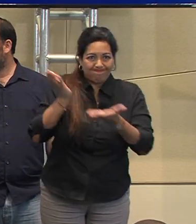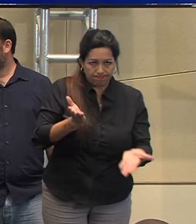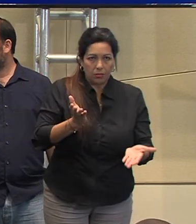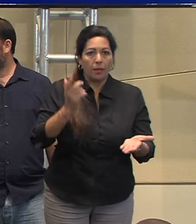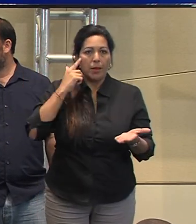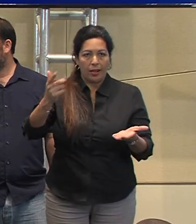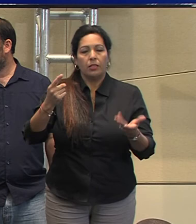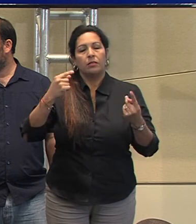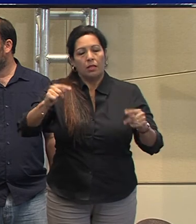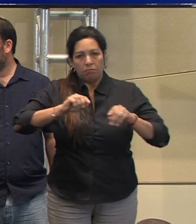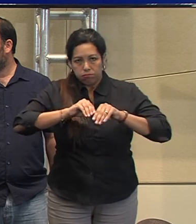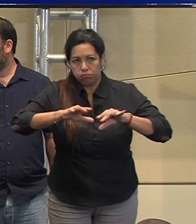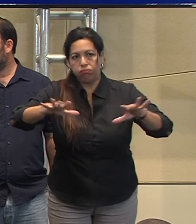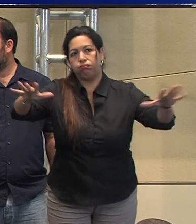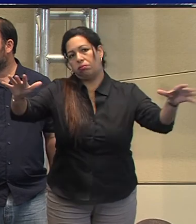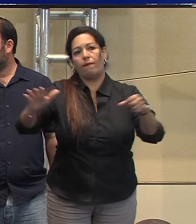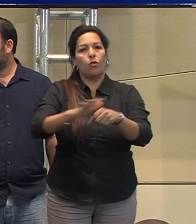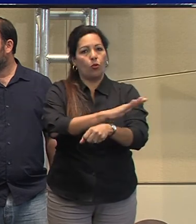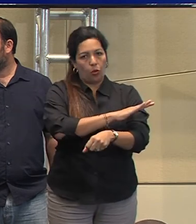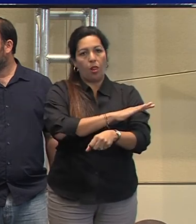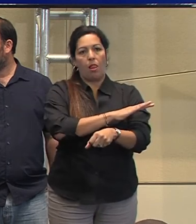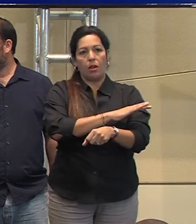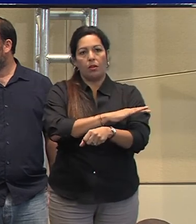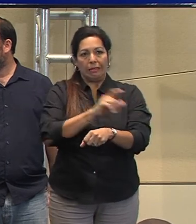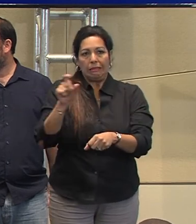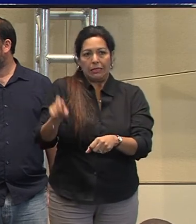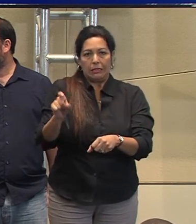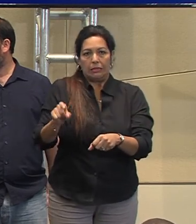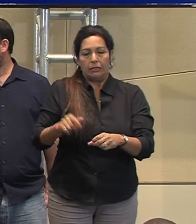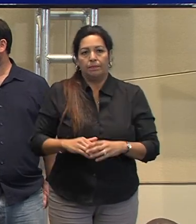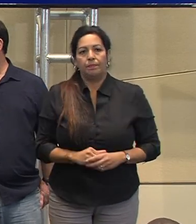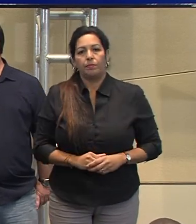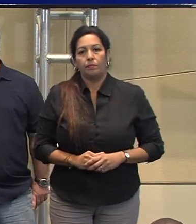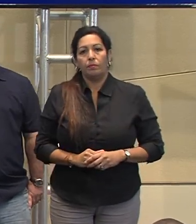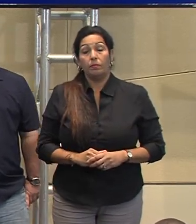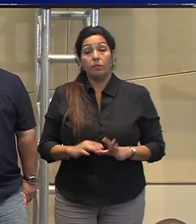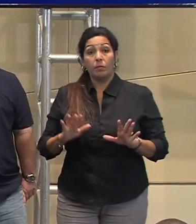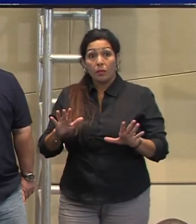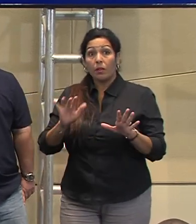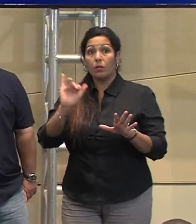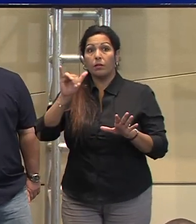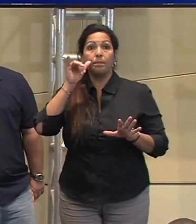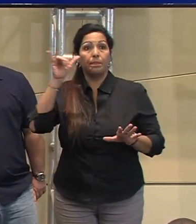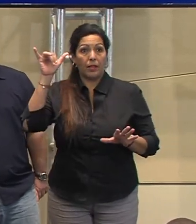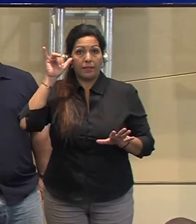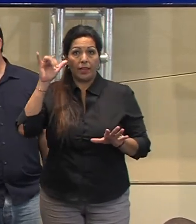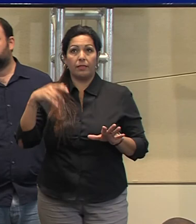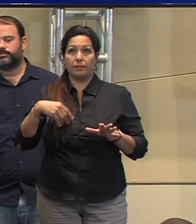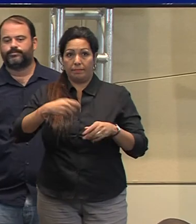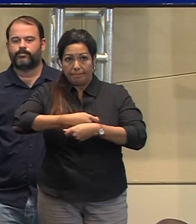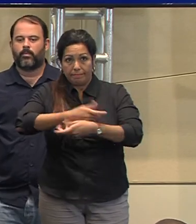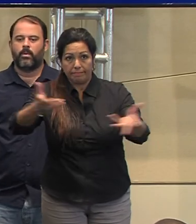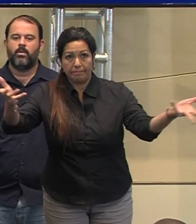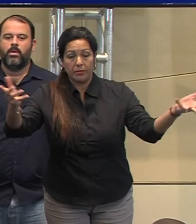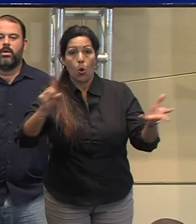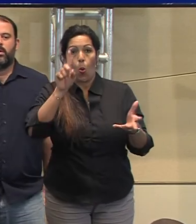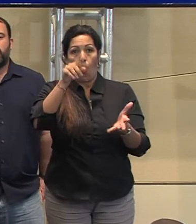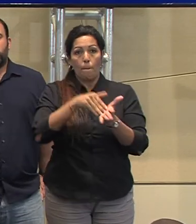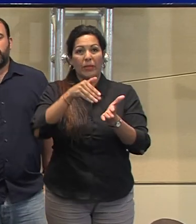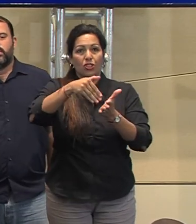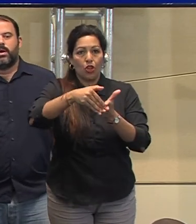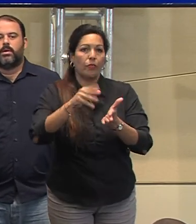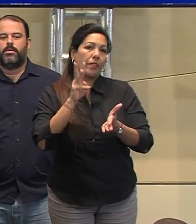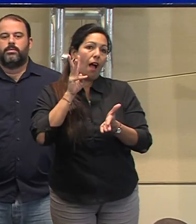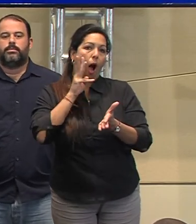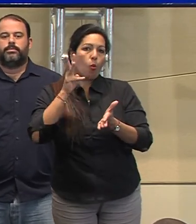la isla entera en términos de lo que son los toldos en el día de ayer distribuimos sobre un millón de litros de agua a través